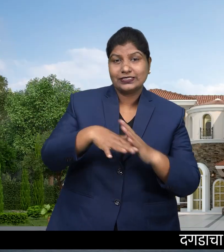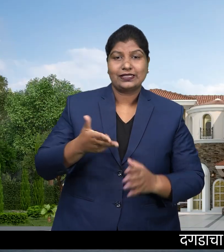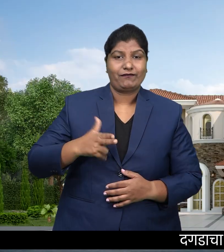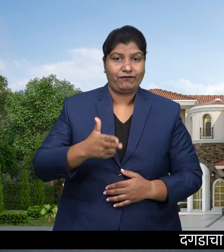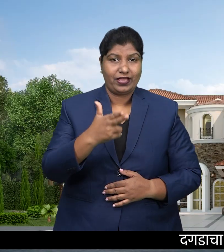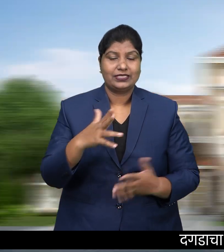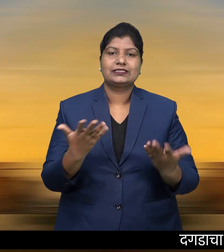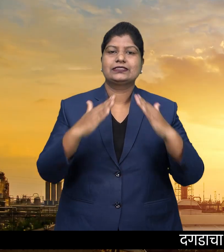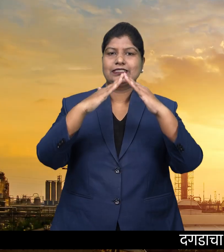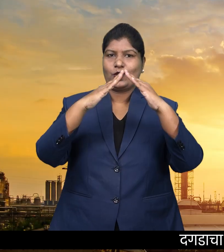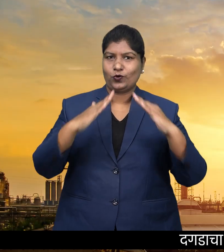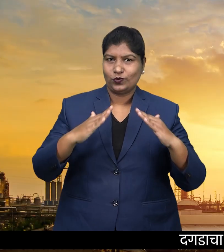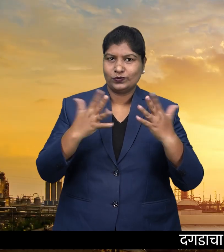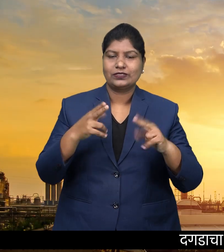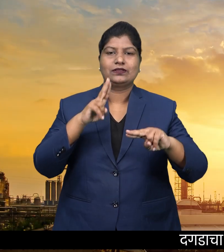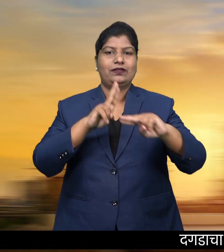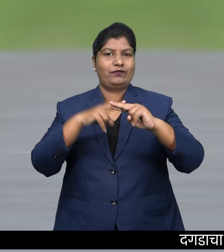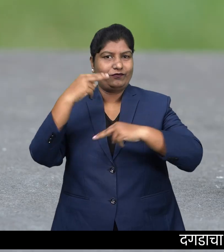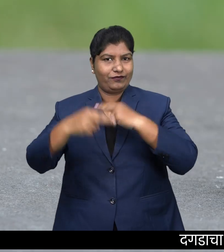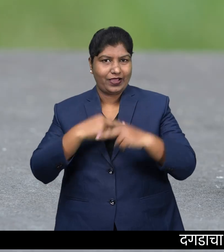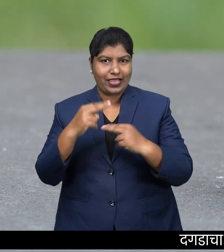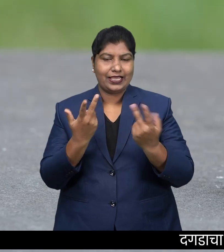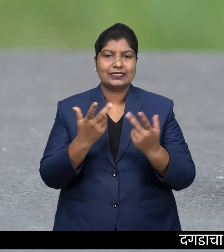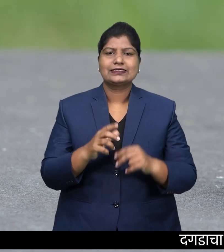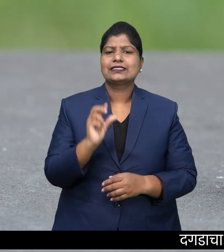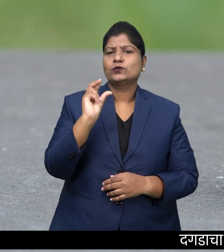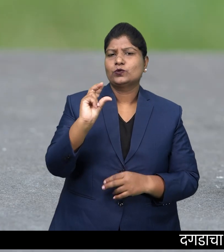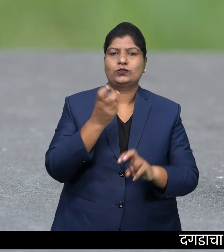दगडाचा तुकडा, घोडा, बॉल,